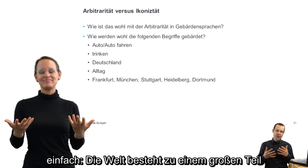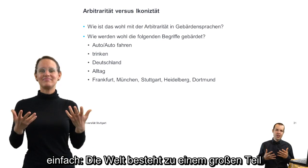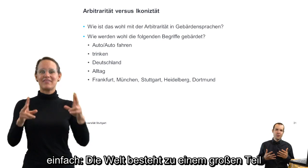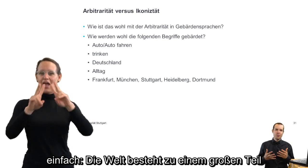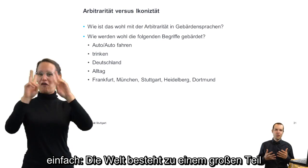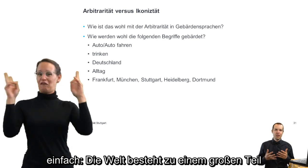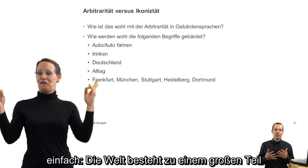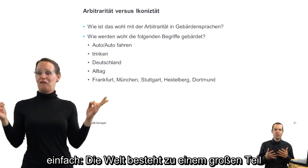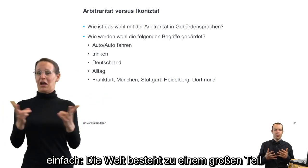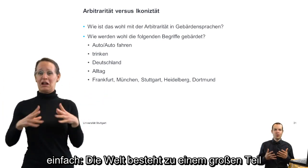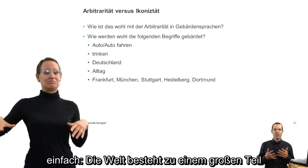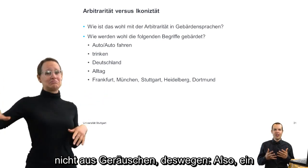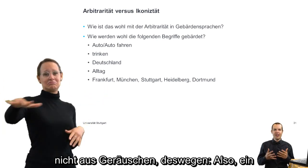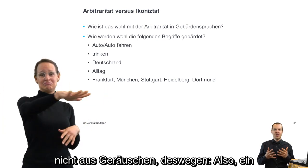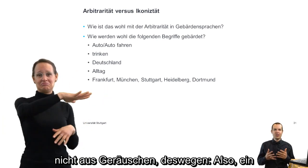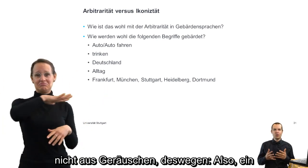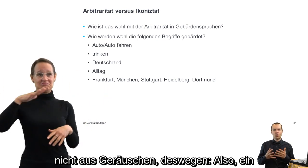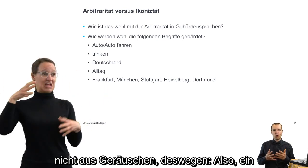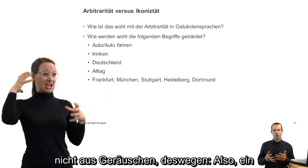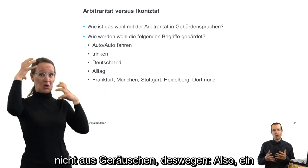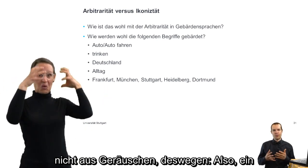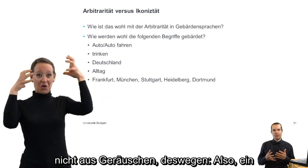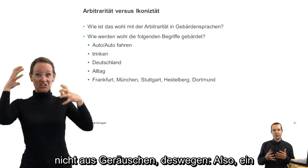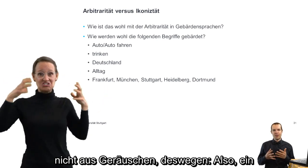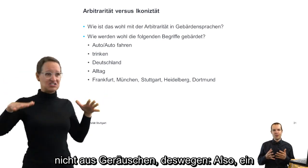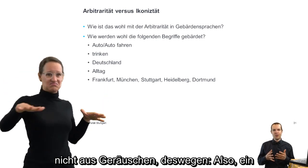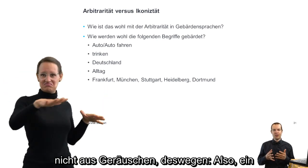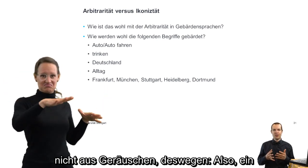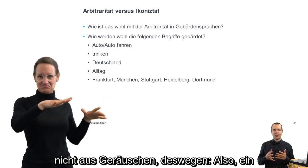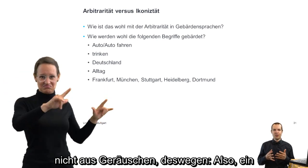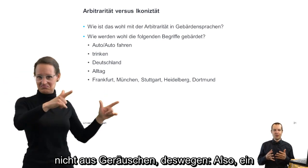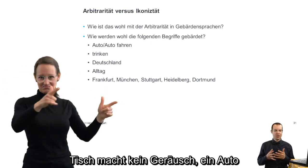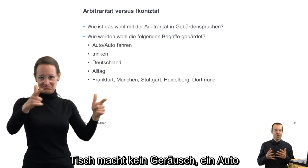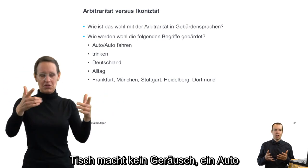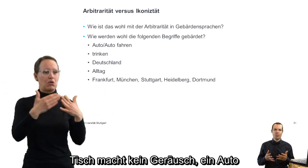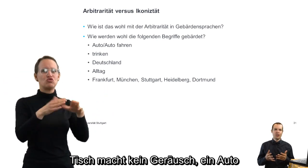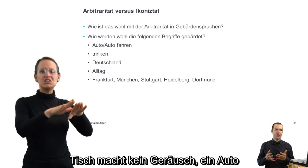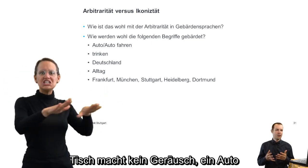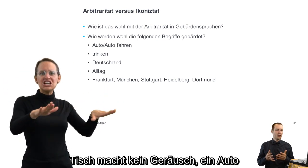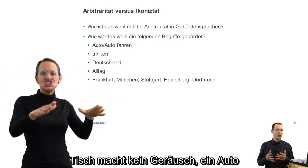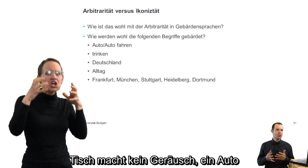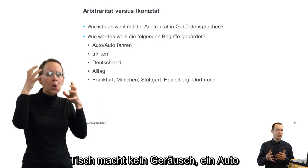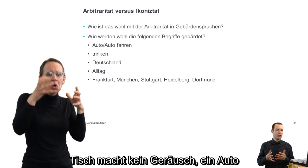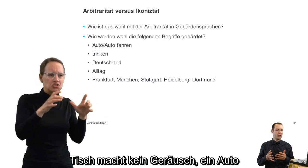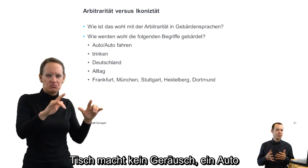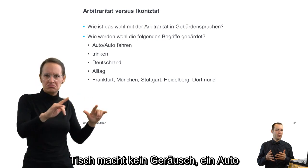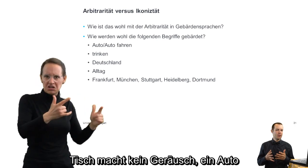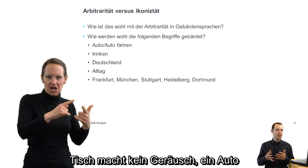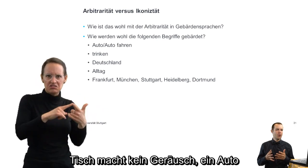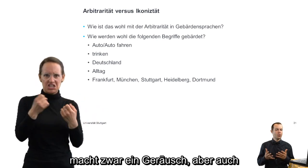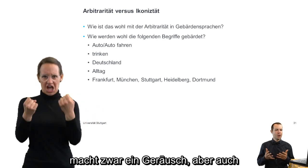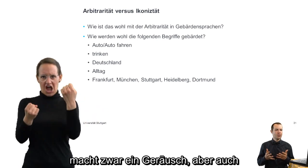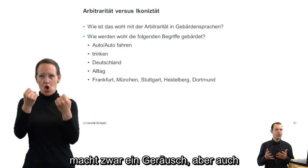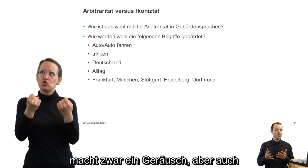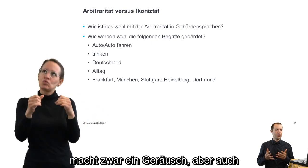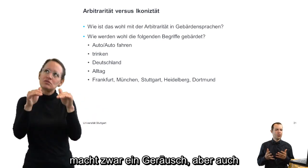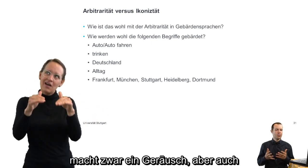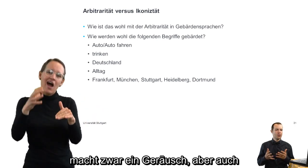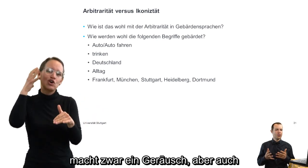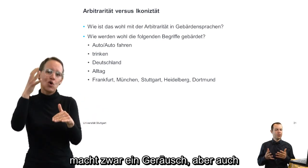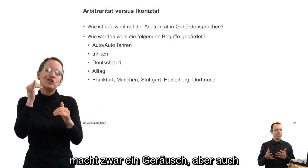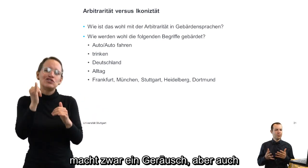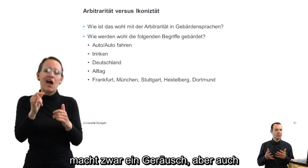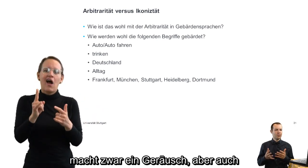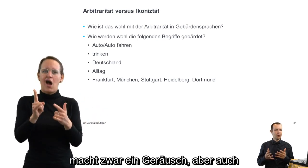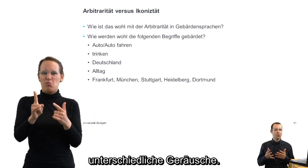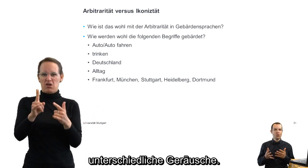Die Welt besteht zum großen Teil nicht aus Geräuschen. Deswegen, also ein Tisch macht kein Geräusch, ein Auto macht zwar ein Geräusch,